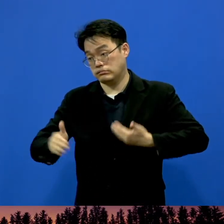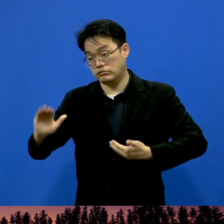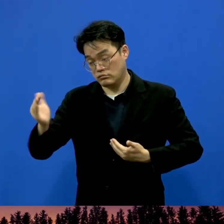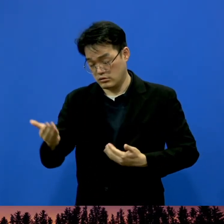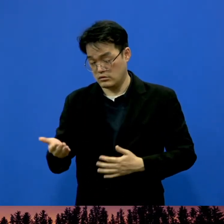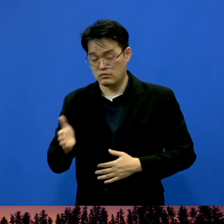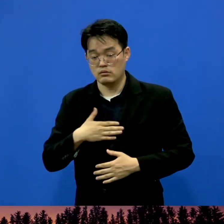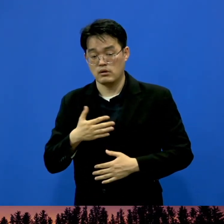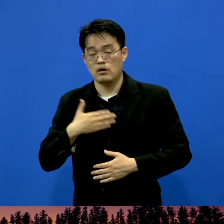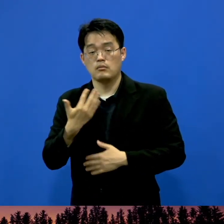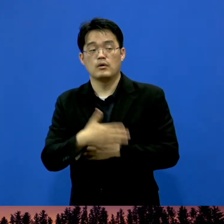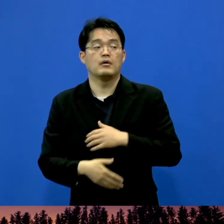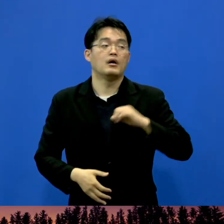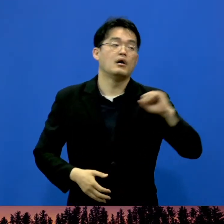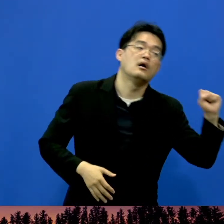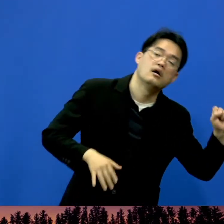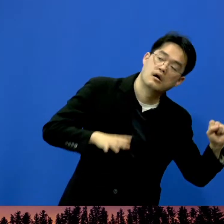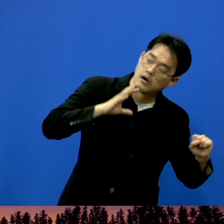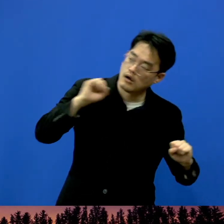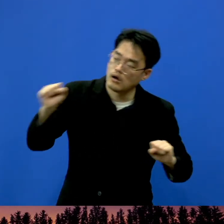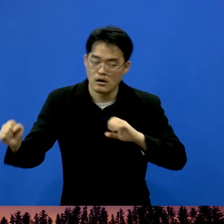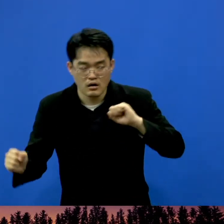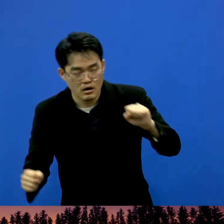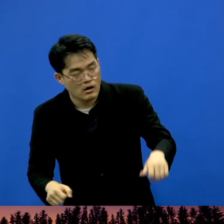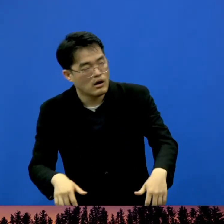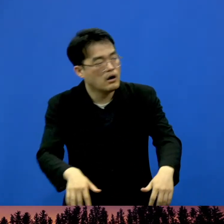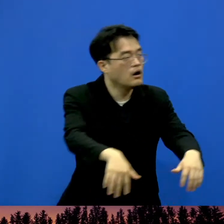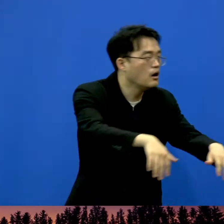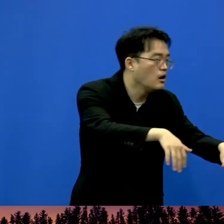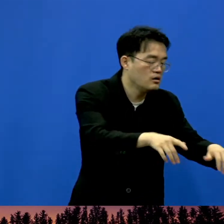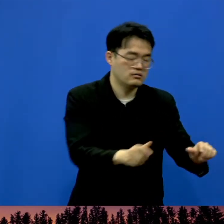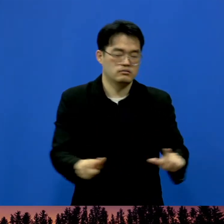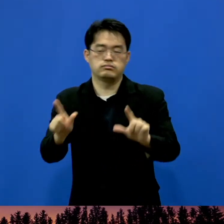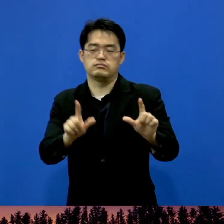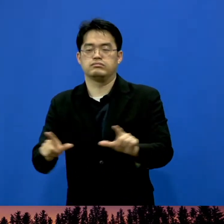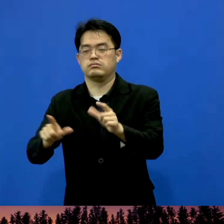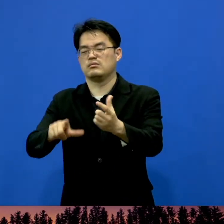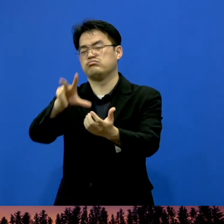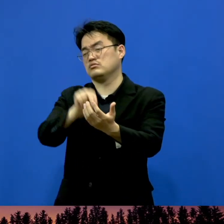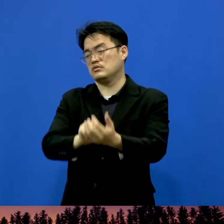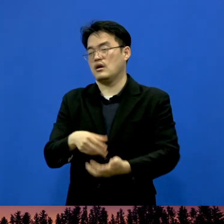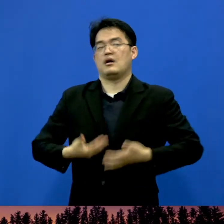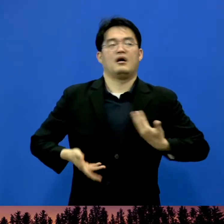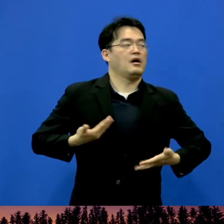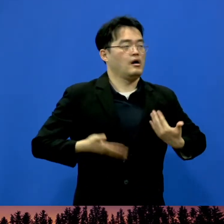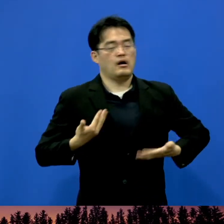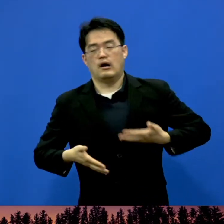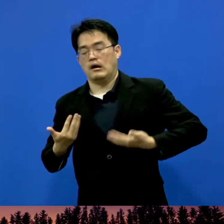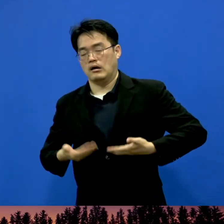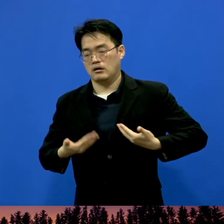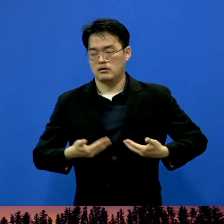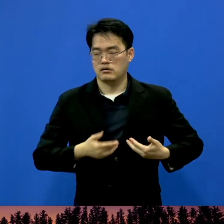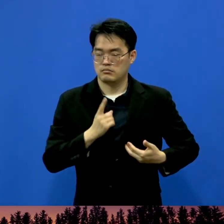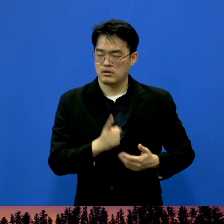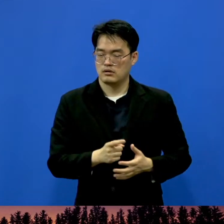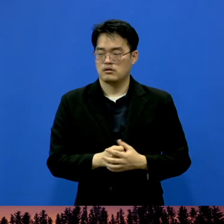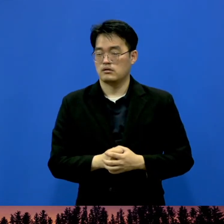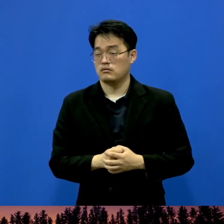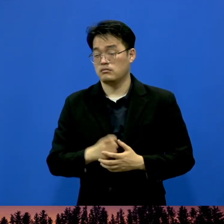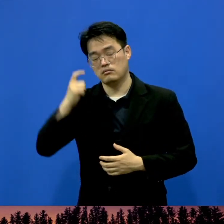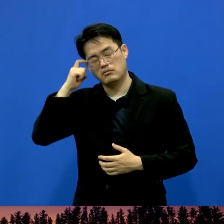왜 바쁜지도 모르고 바빠요. 얼마나 뭘 그렇게 바쁘냐? 하여튼 바쁘대. 설명이 안